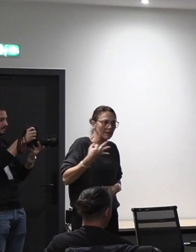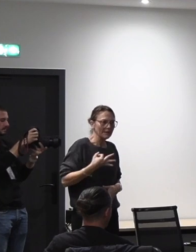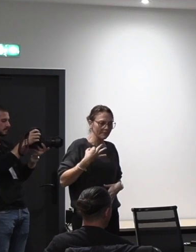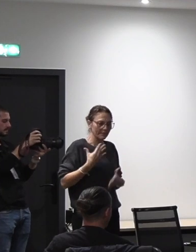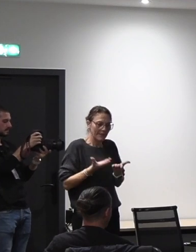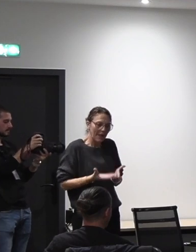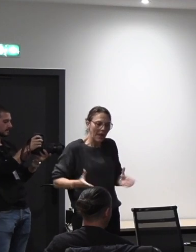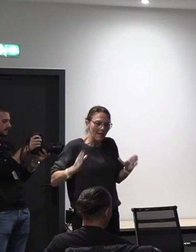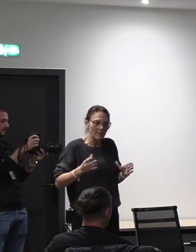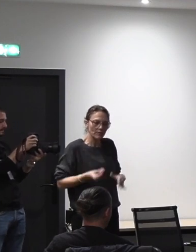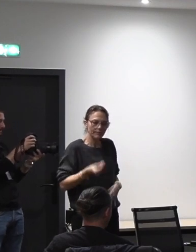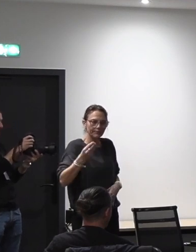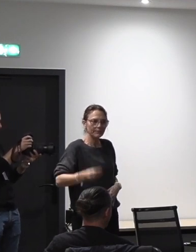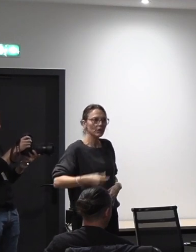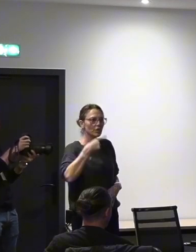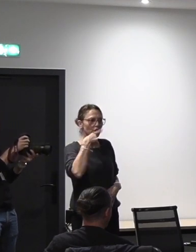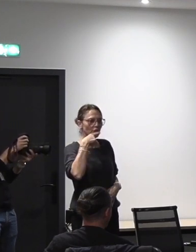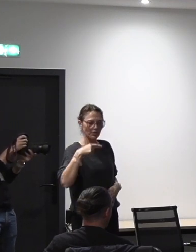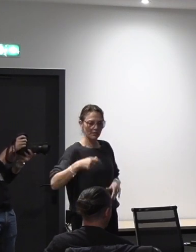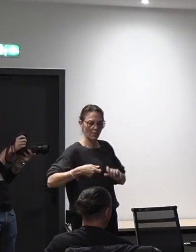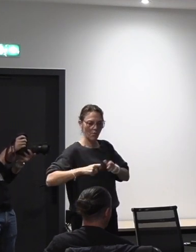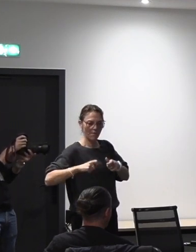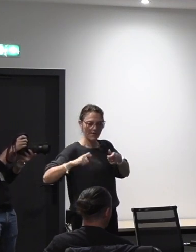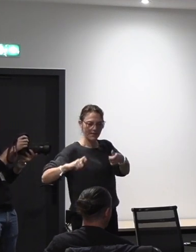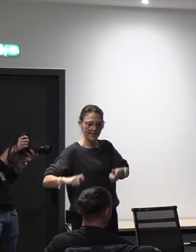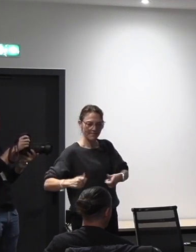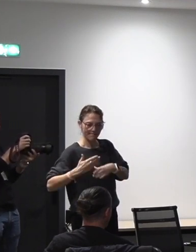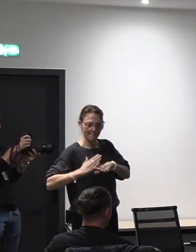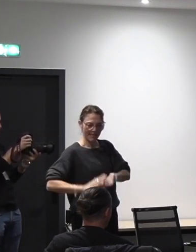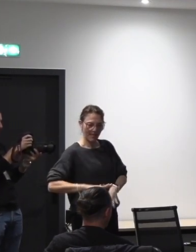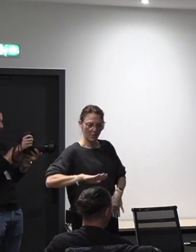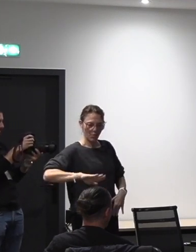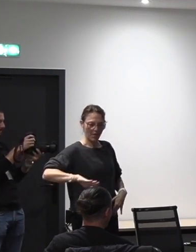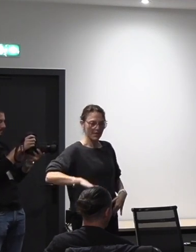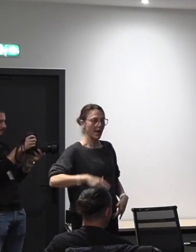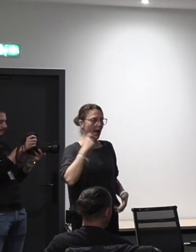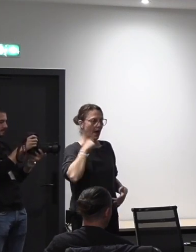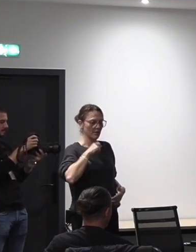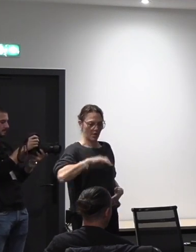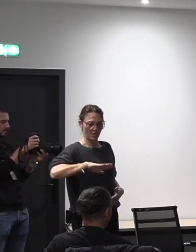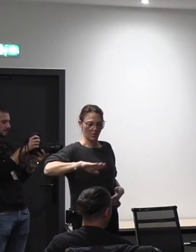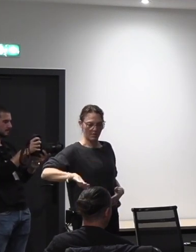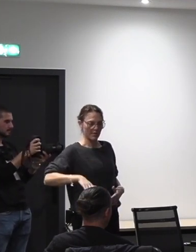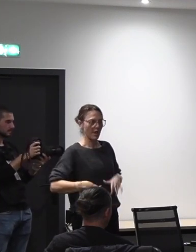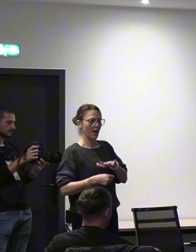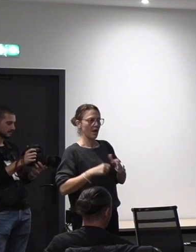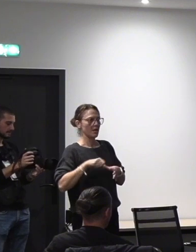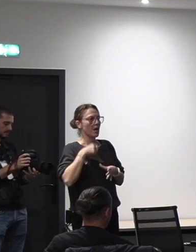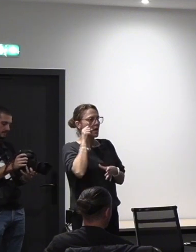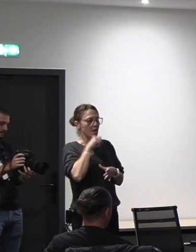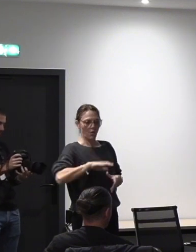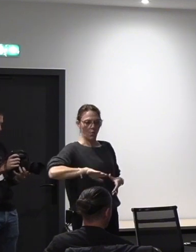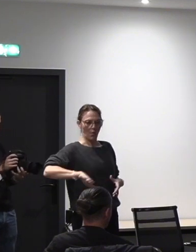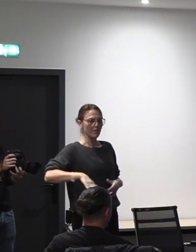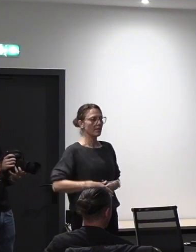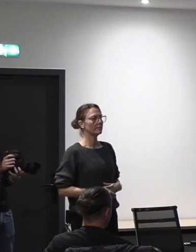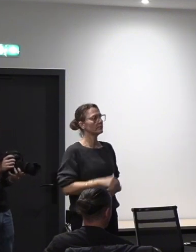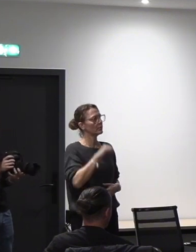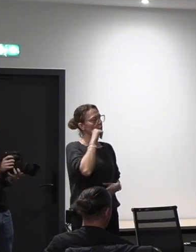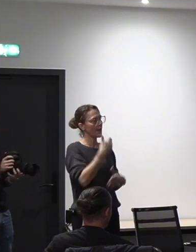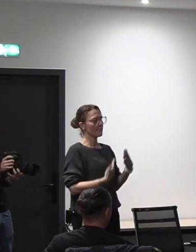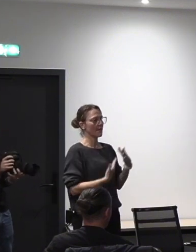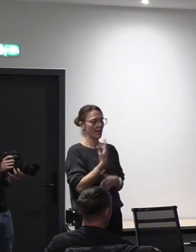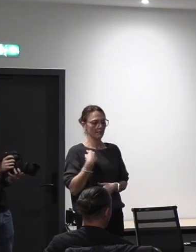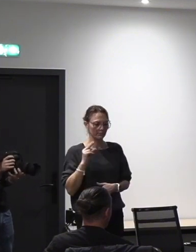mon lavabo, mon dentifrice ouvert, à droite, avec mon rasoir, et ma mousse à raser. Et bien tous les lendemains, c'était